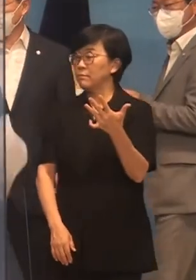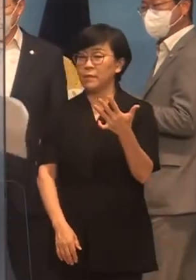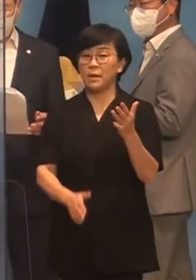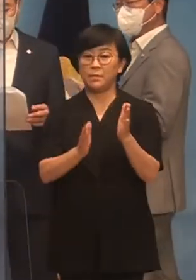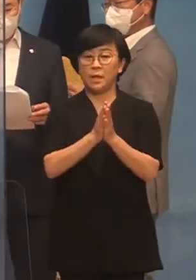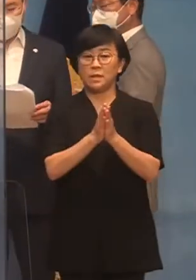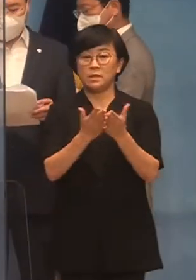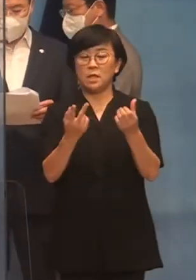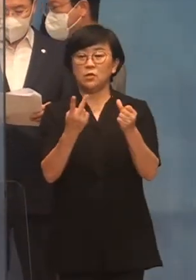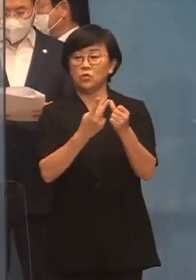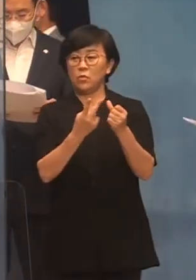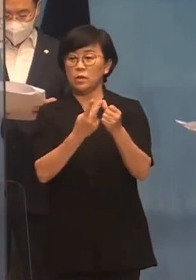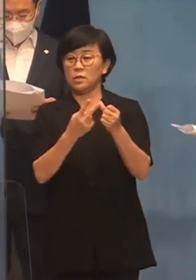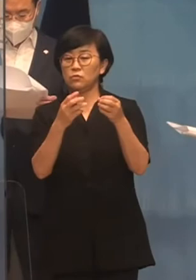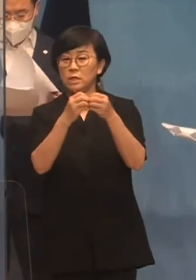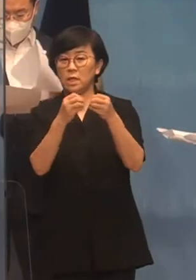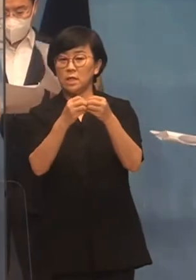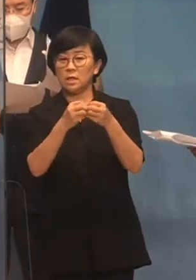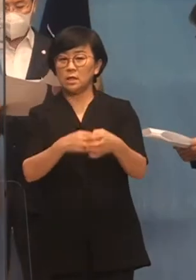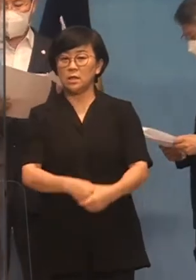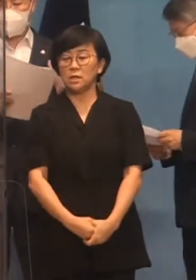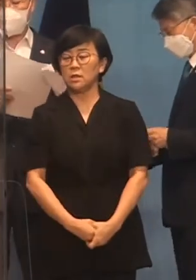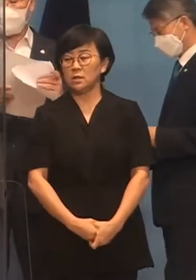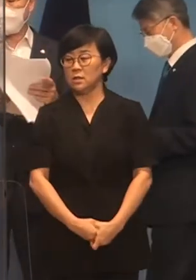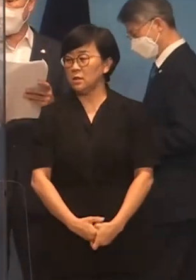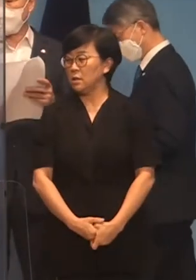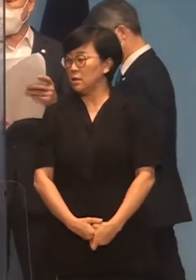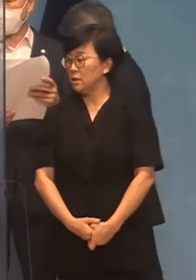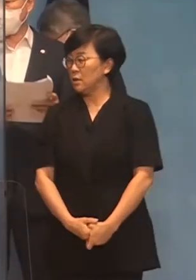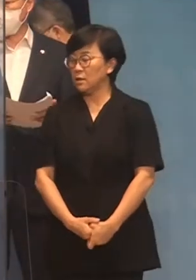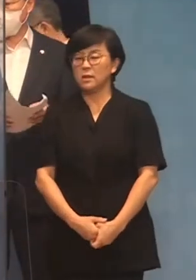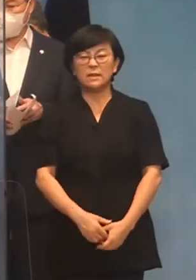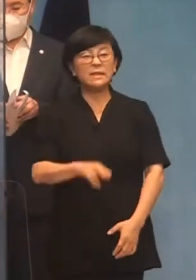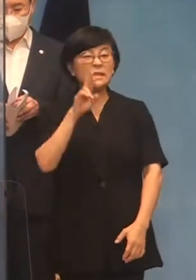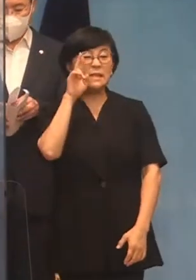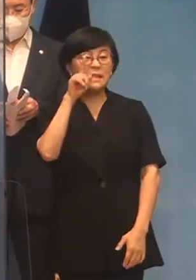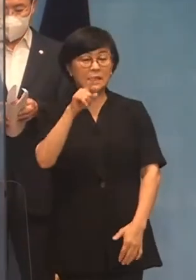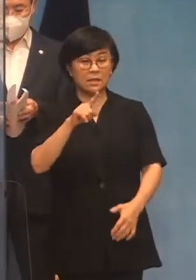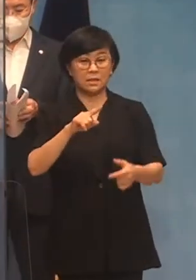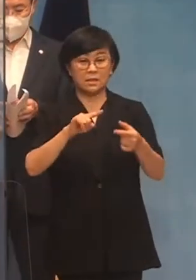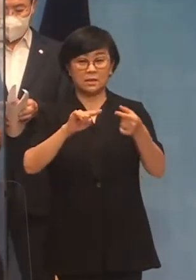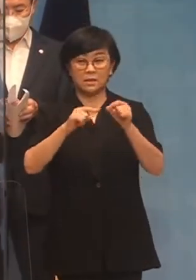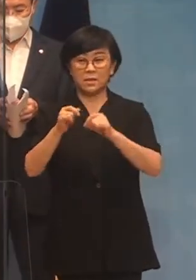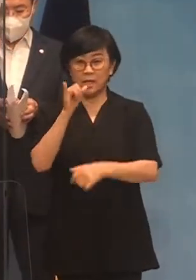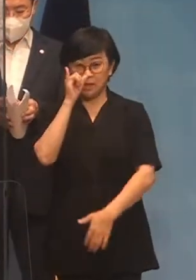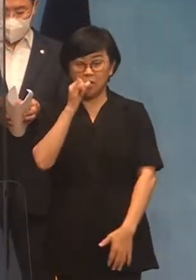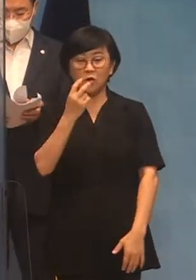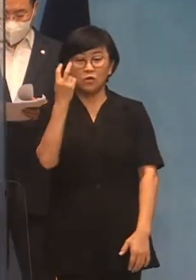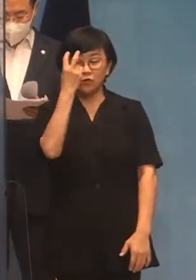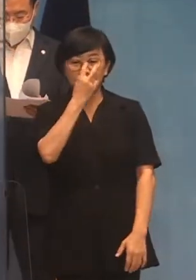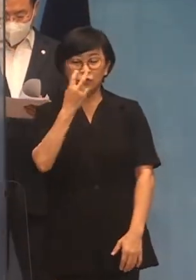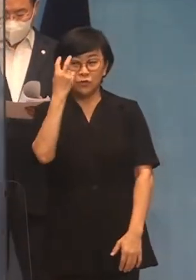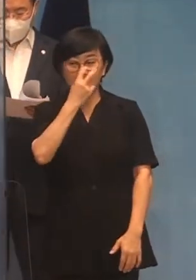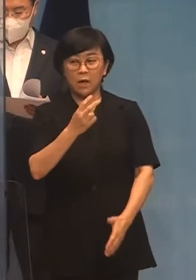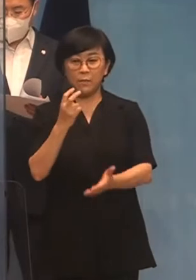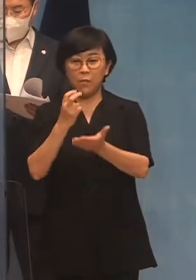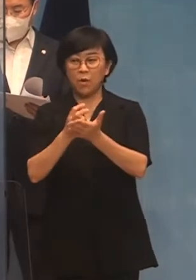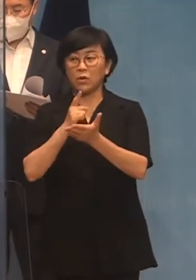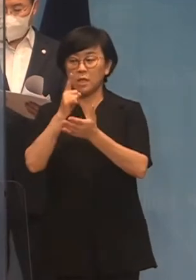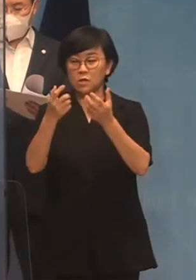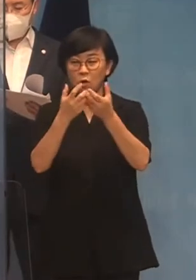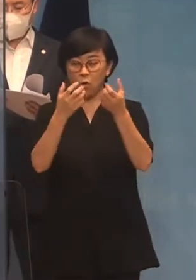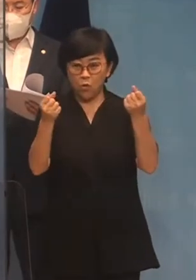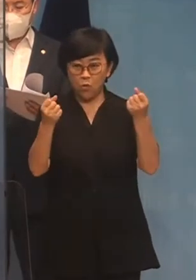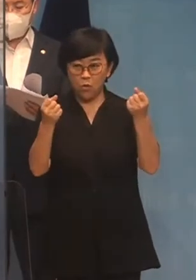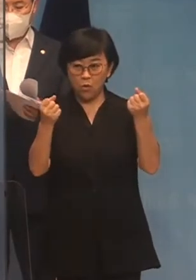8페이지 두 번째 문장에서 제 오타가 하나 있었는데 수사기소 분리는